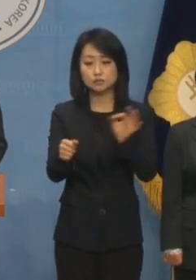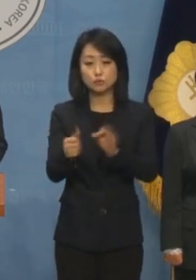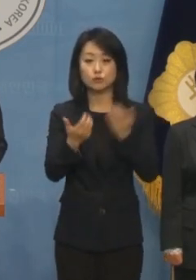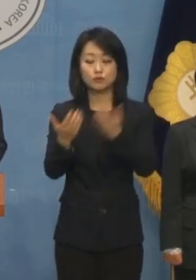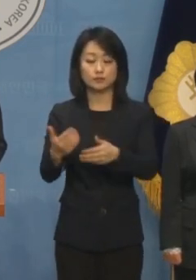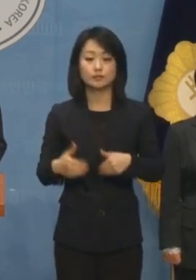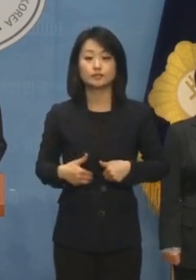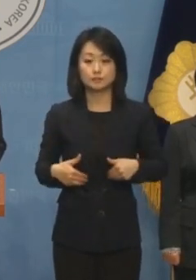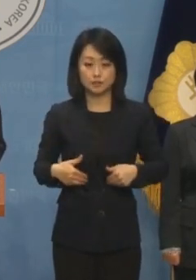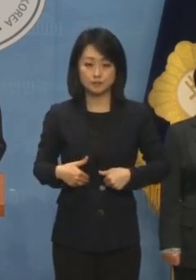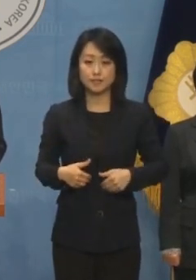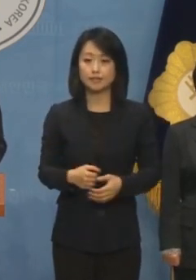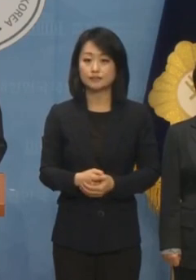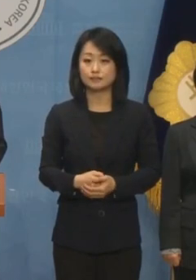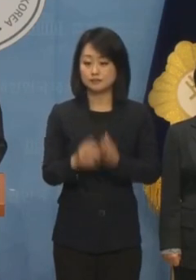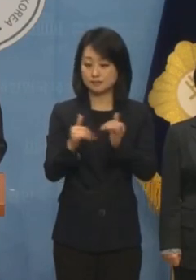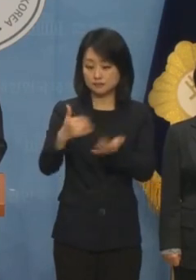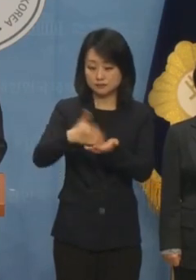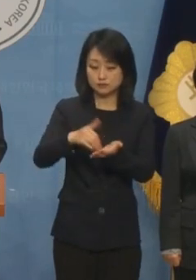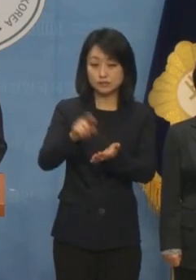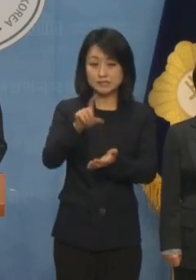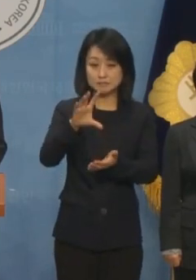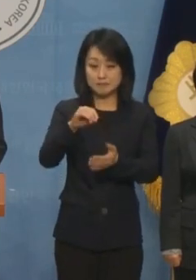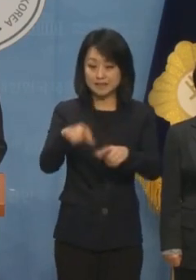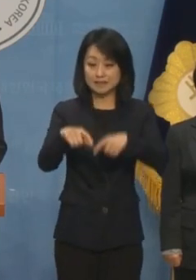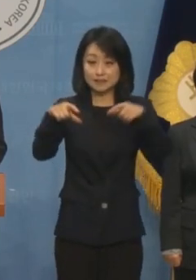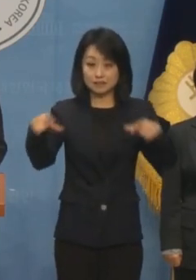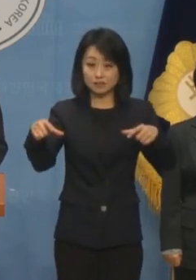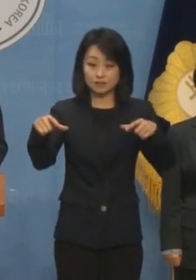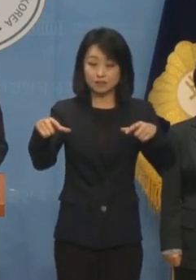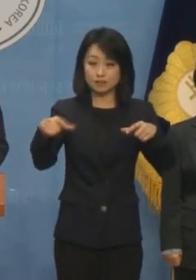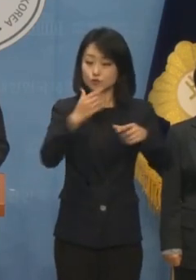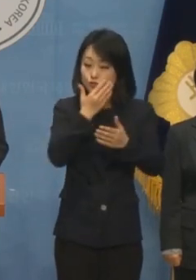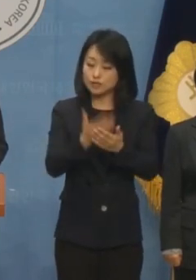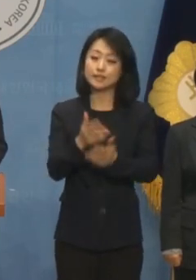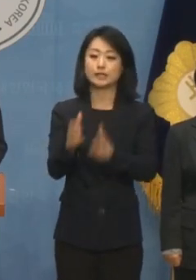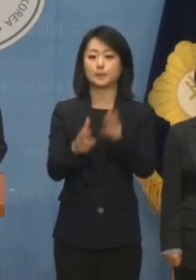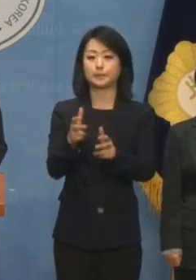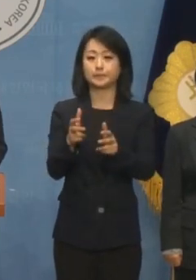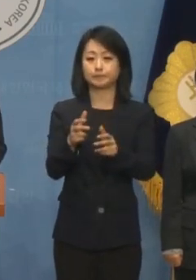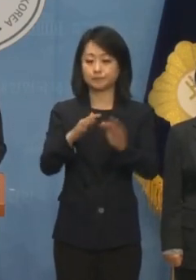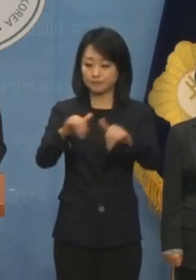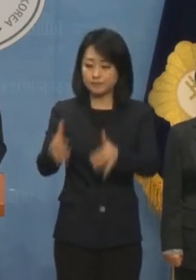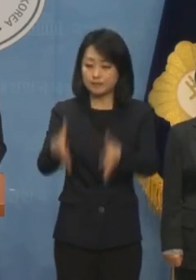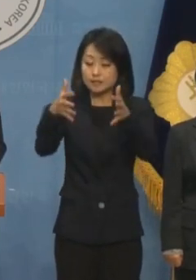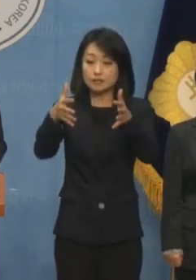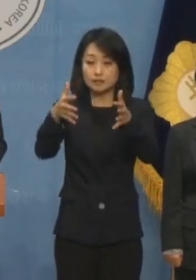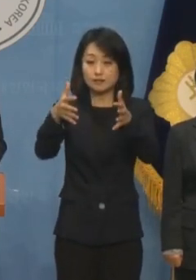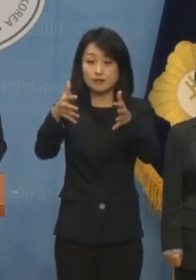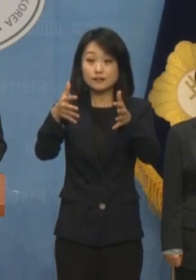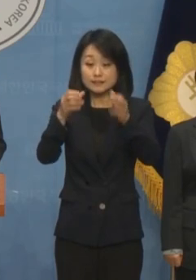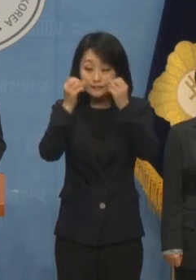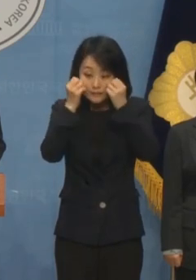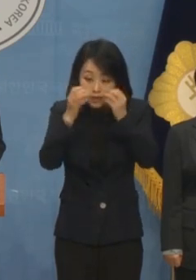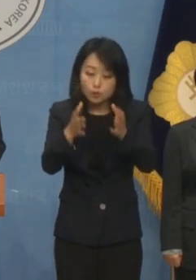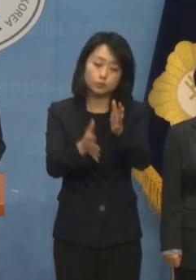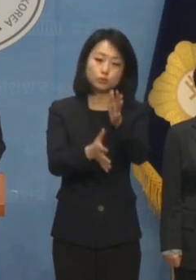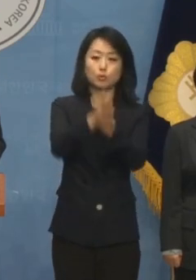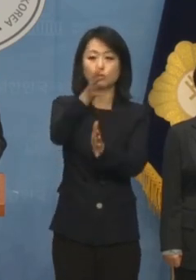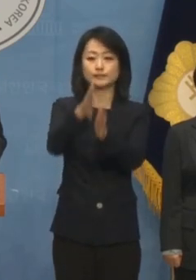이유이기도 합니다. 인구가 10만 명 이상 늘어나는 사업으로 단순한 재건축을 넘어서 새로운